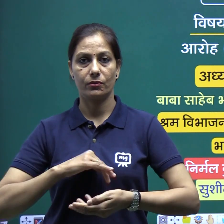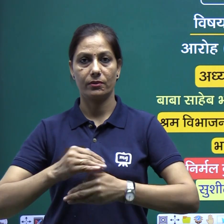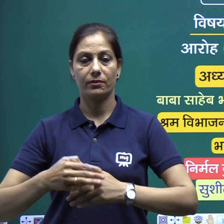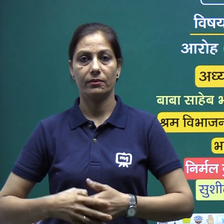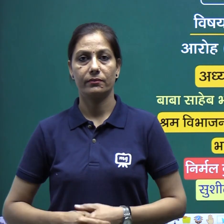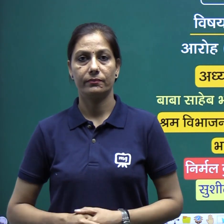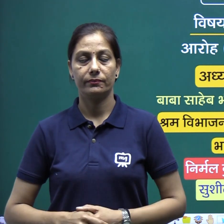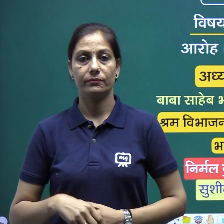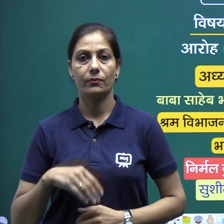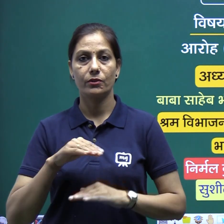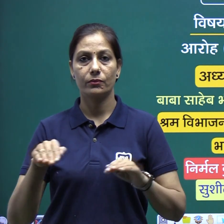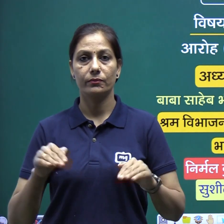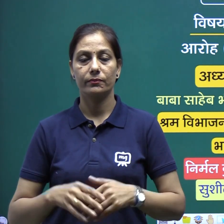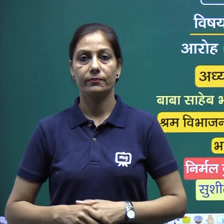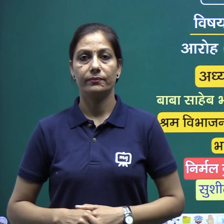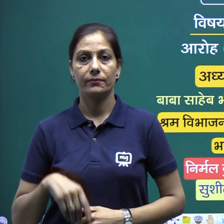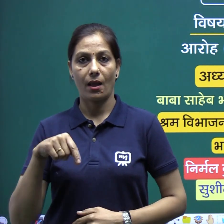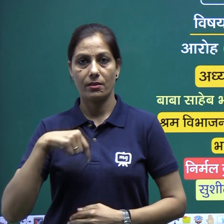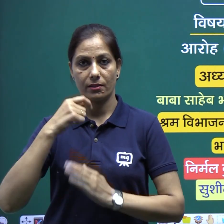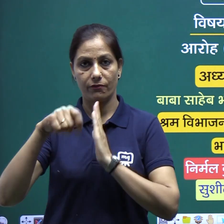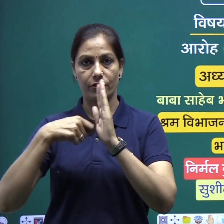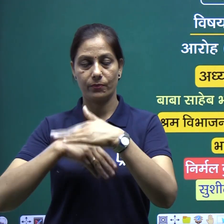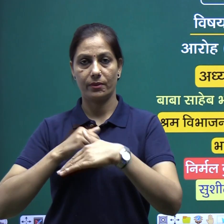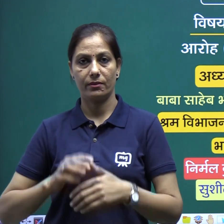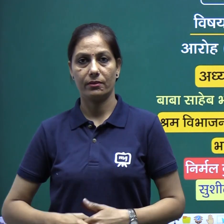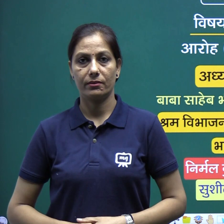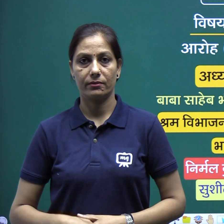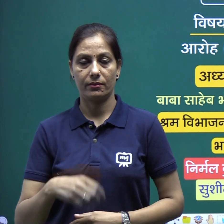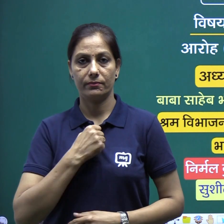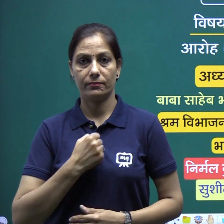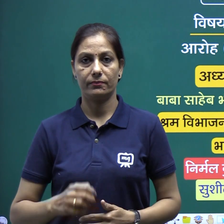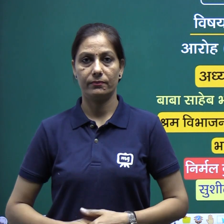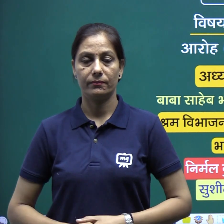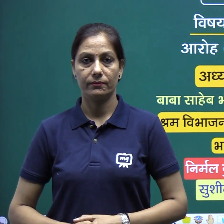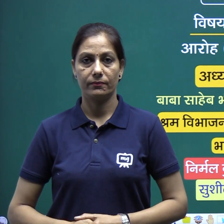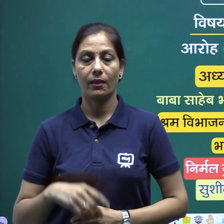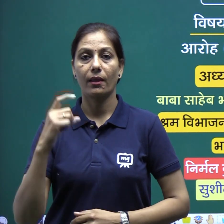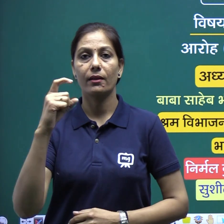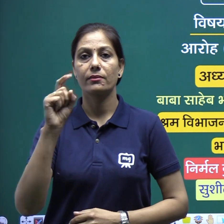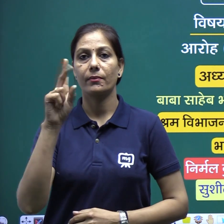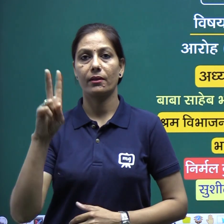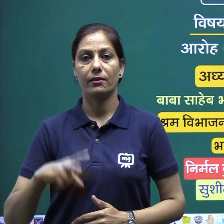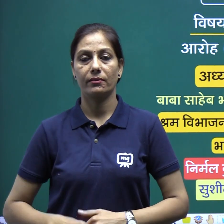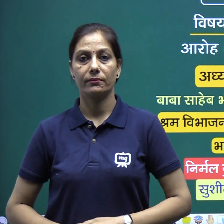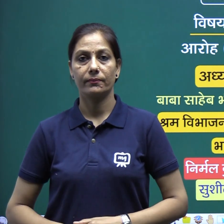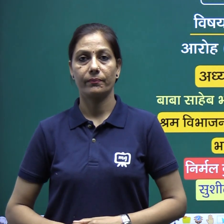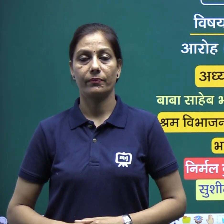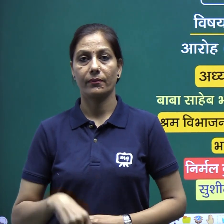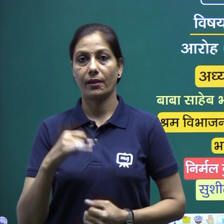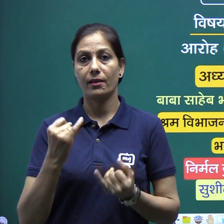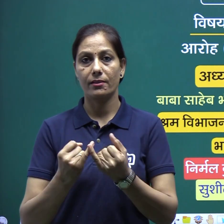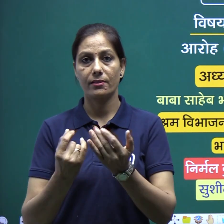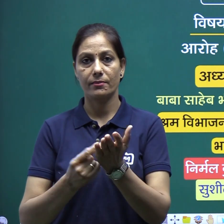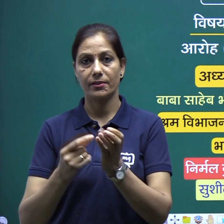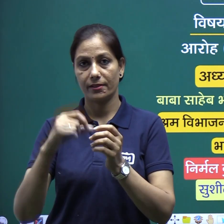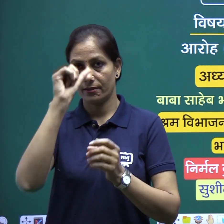चौधरी। बच्चों, आज के वीडियो में हम कक्षा 12 की हिंदी विषय